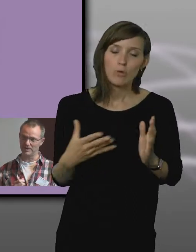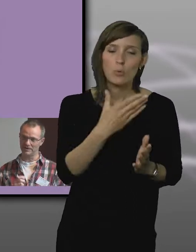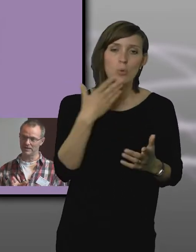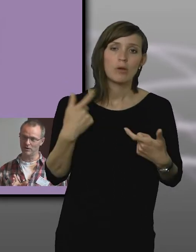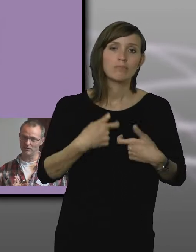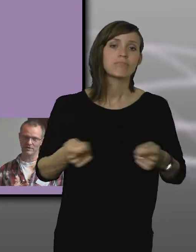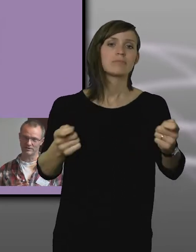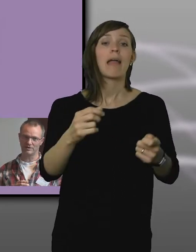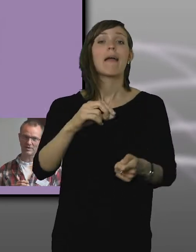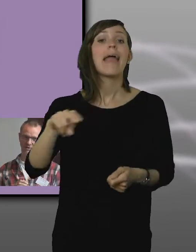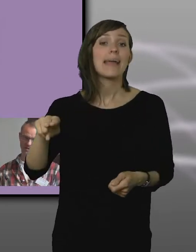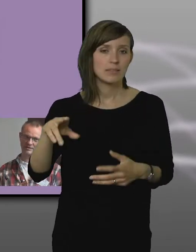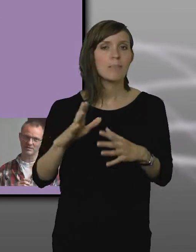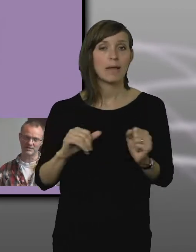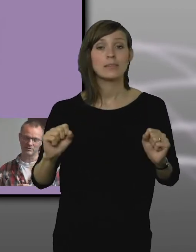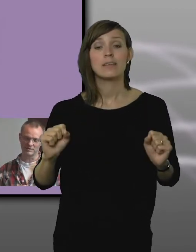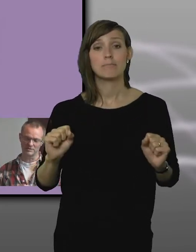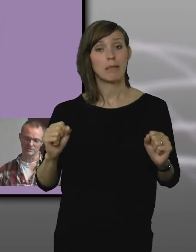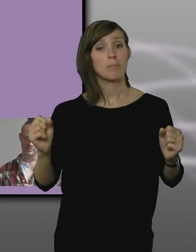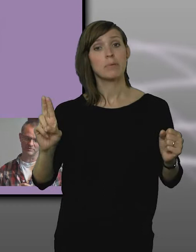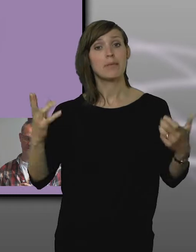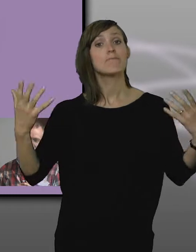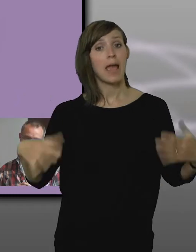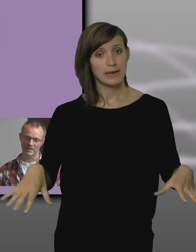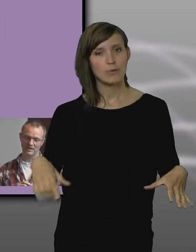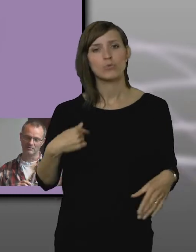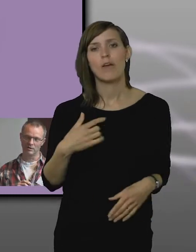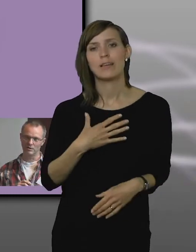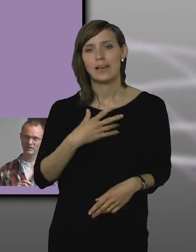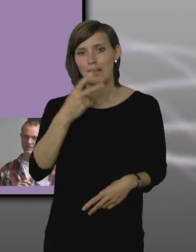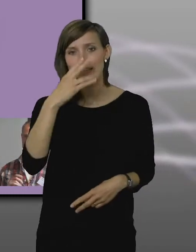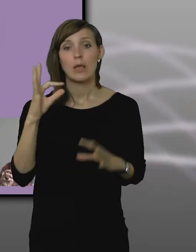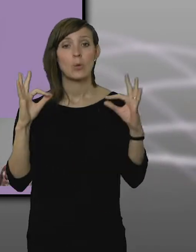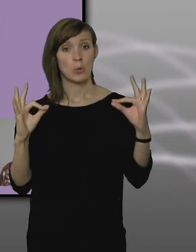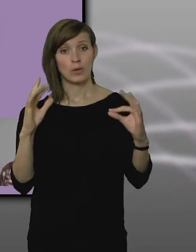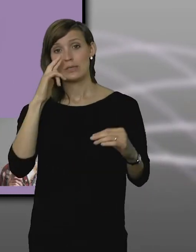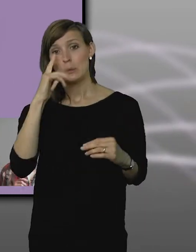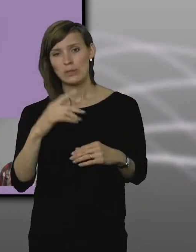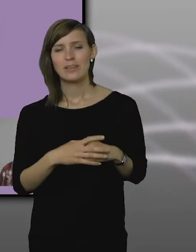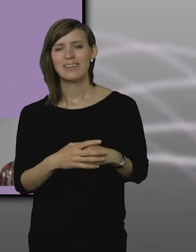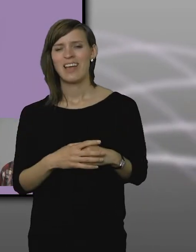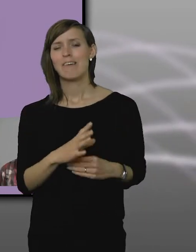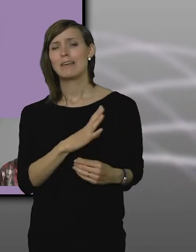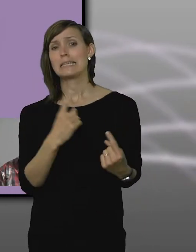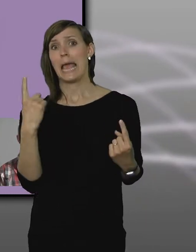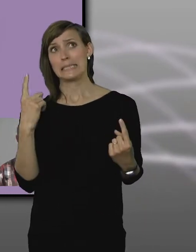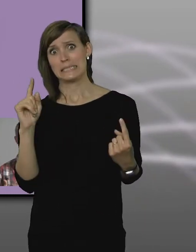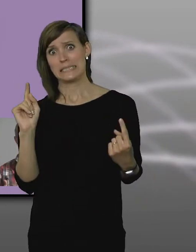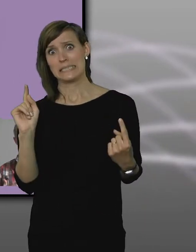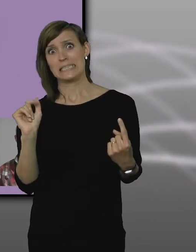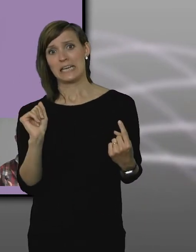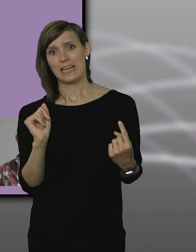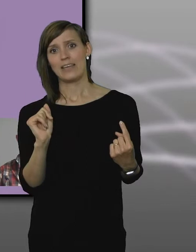Men den är klar för att göra det och jag tänkte visa hur den ser ut. Vi har ju ett litet aber med lanseringen, det är att vi måste ha med